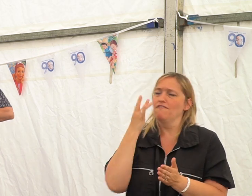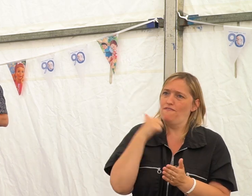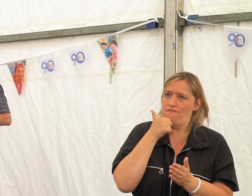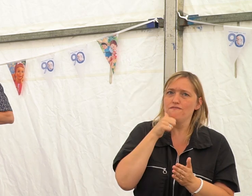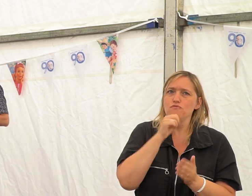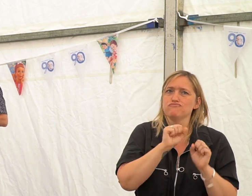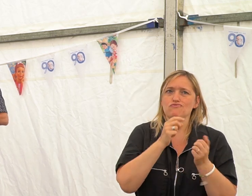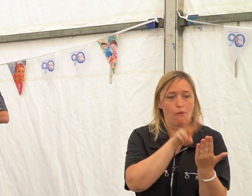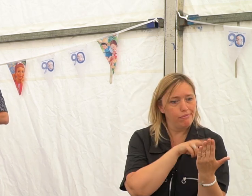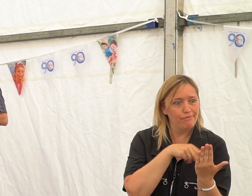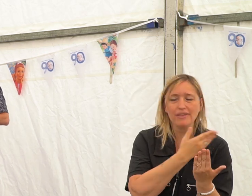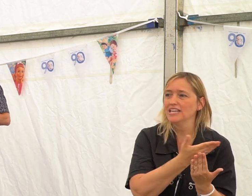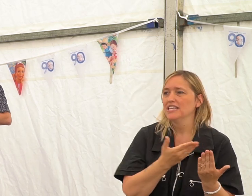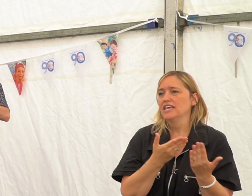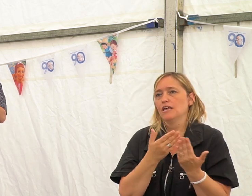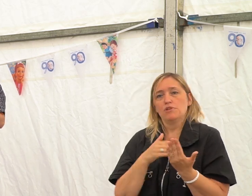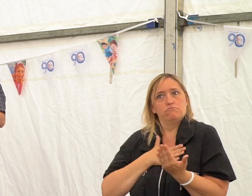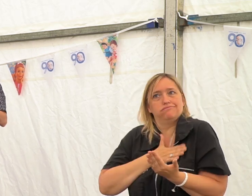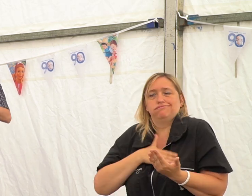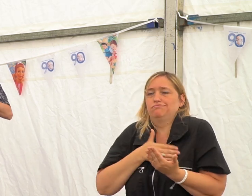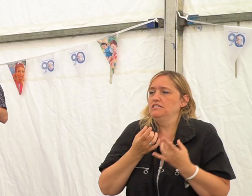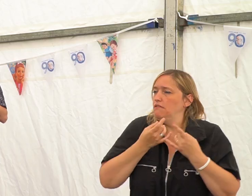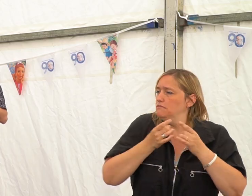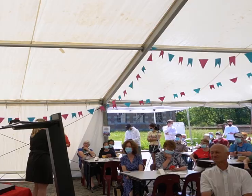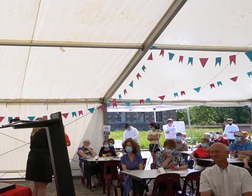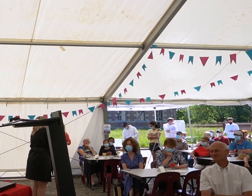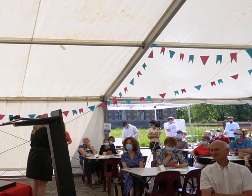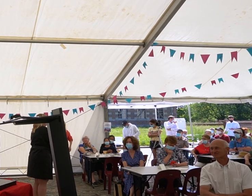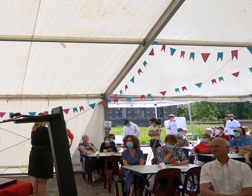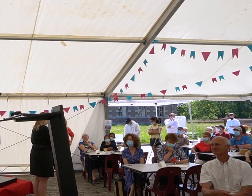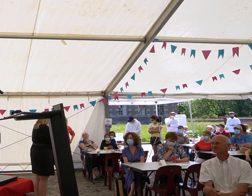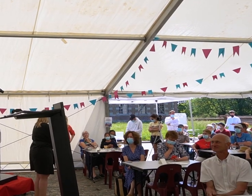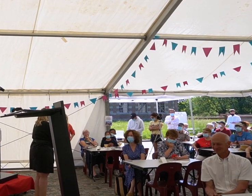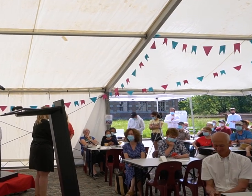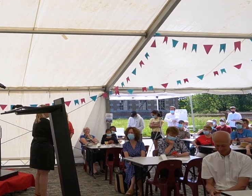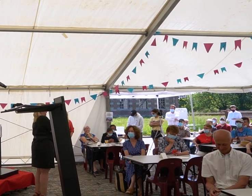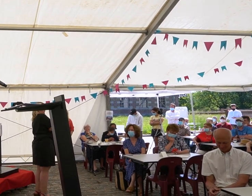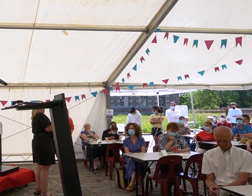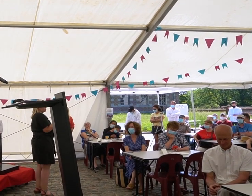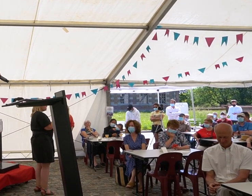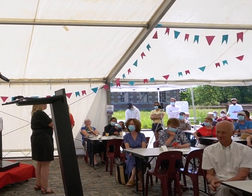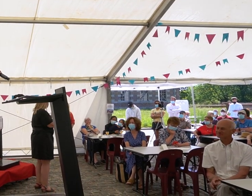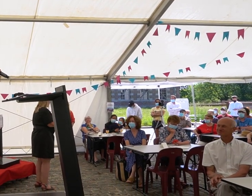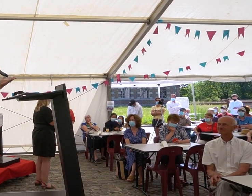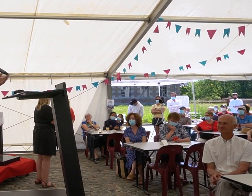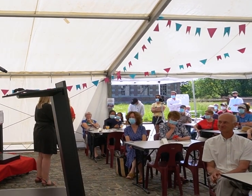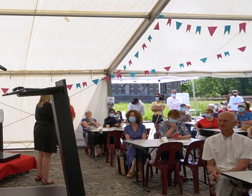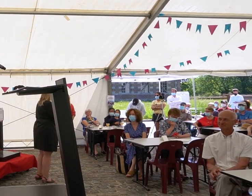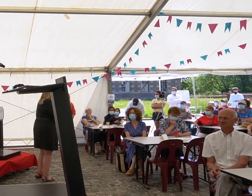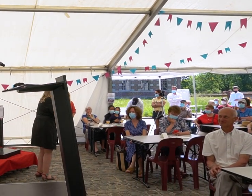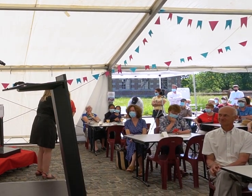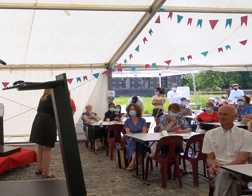cas à ma fille, et qui l'a lu avec beaucoup de plaisir. J'ai les albums à la maison. Et jamais j'aurais pensé un jour d'avoir eu cette chance, ce privilège de